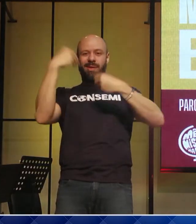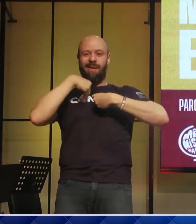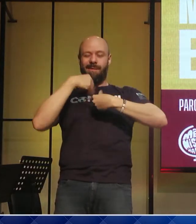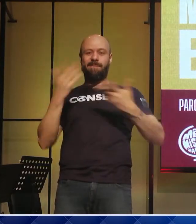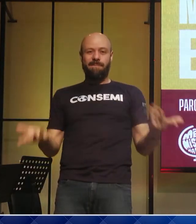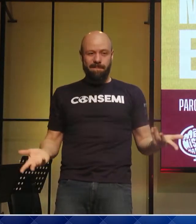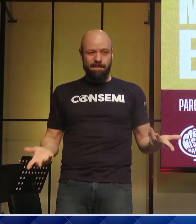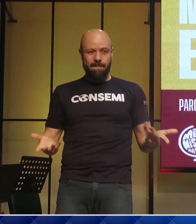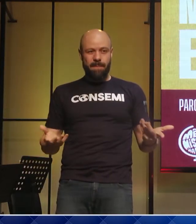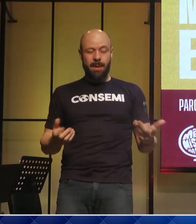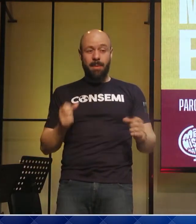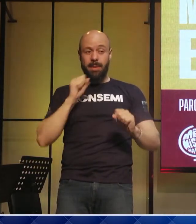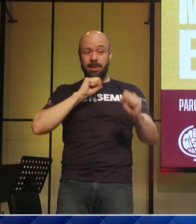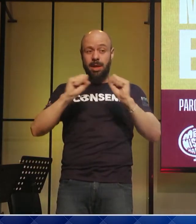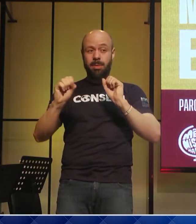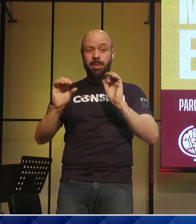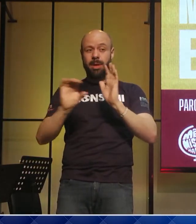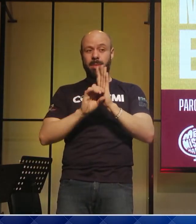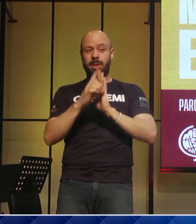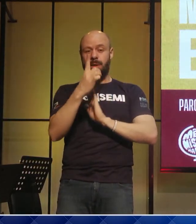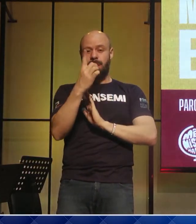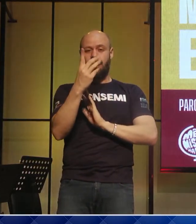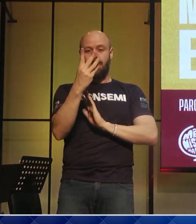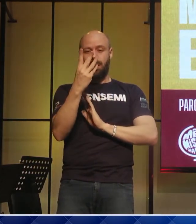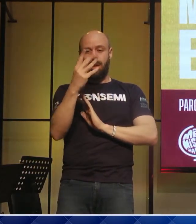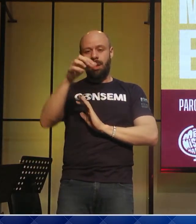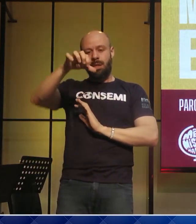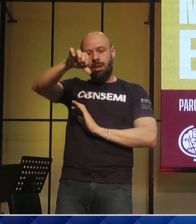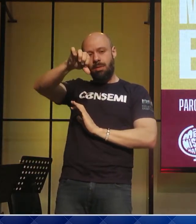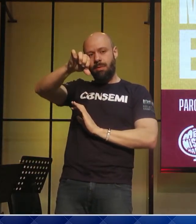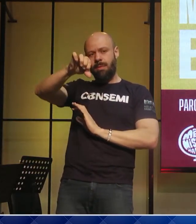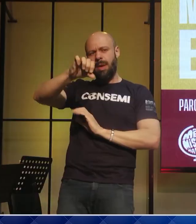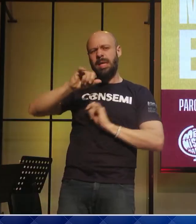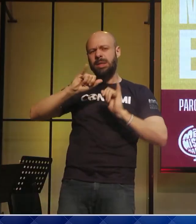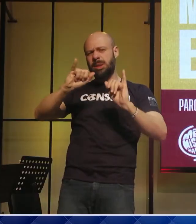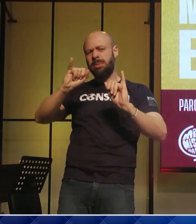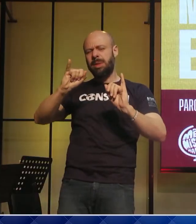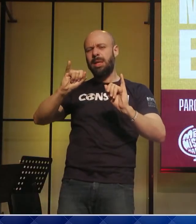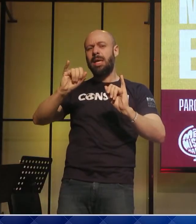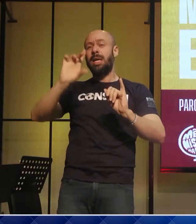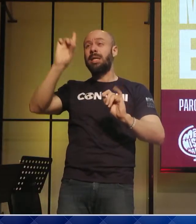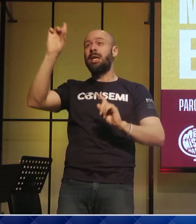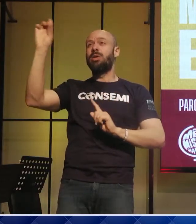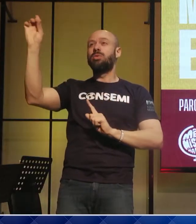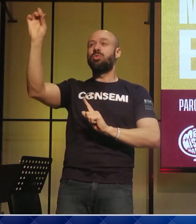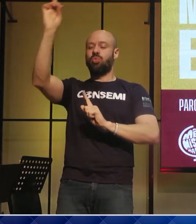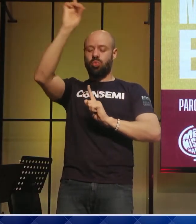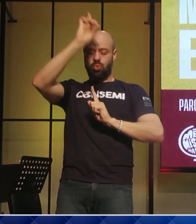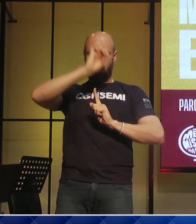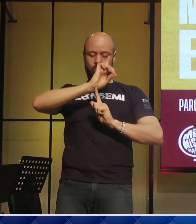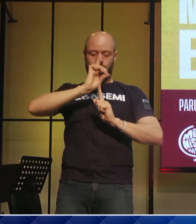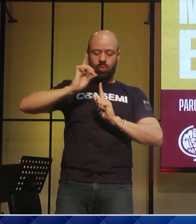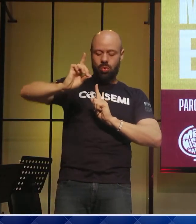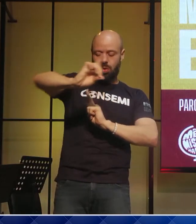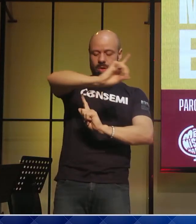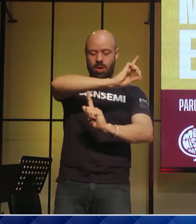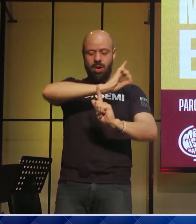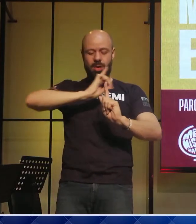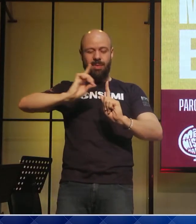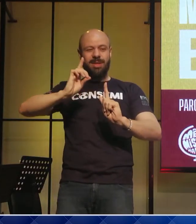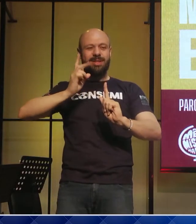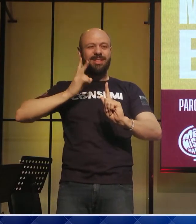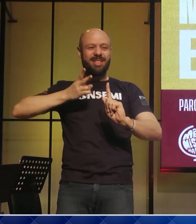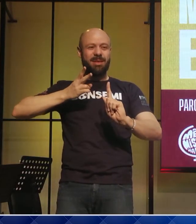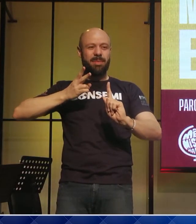E o Salmo 139 diz que Ele me cerca diante, pela frente e por cima. Ele está dizendo,